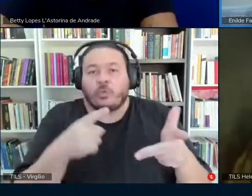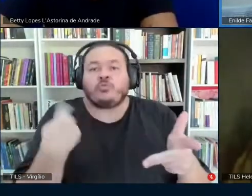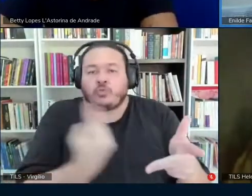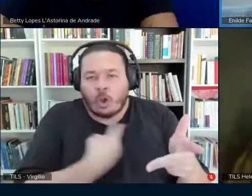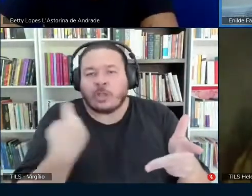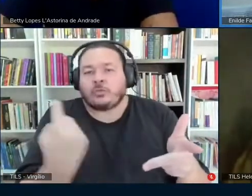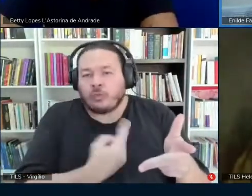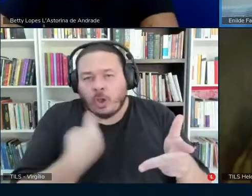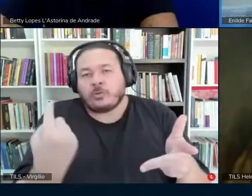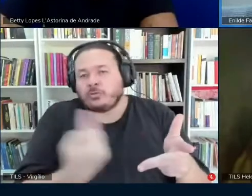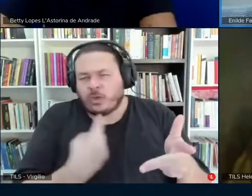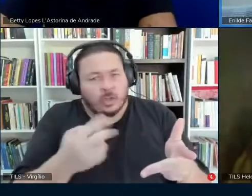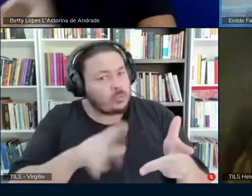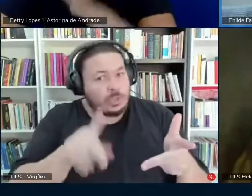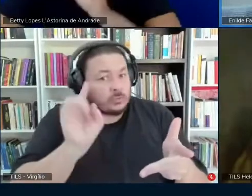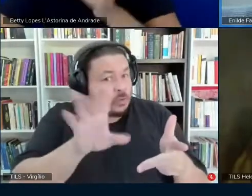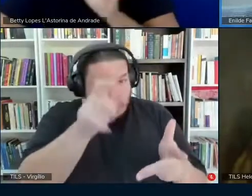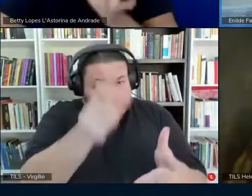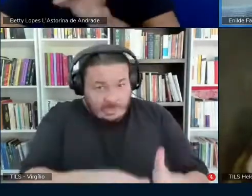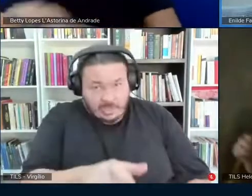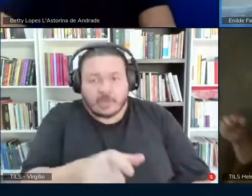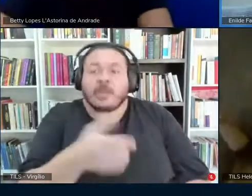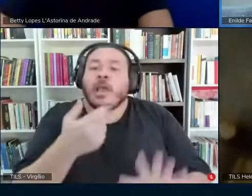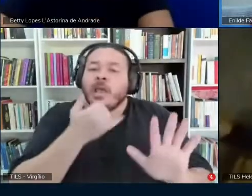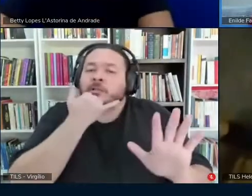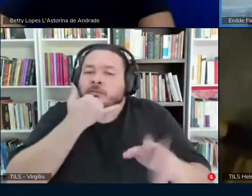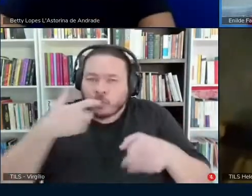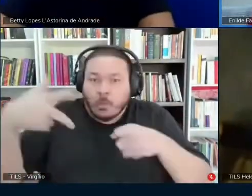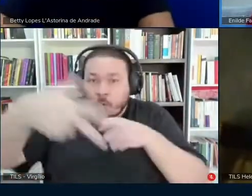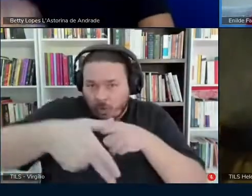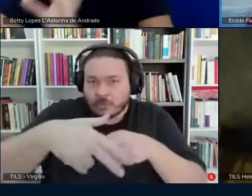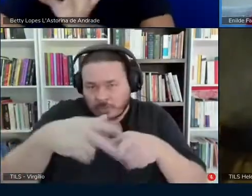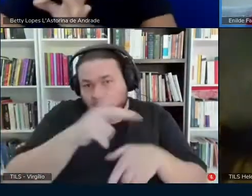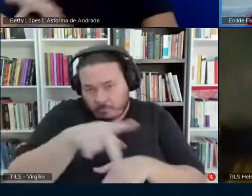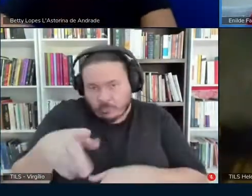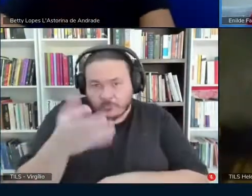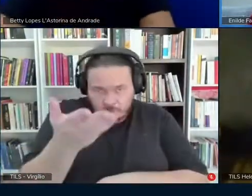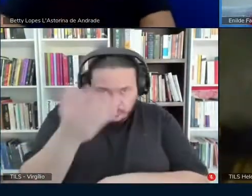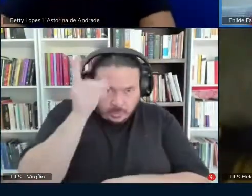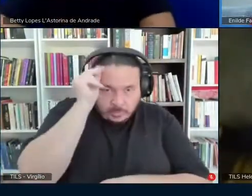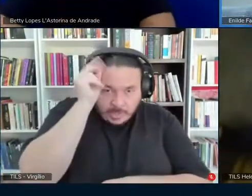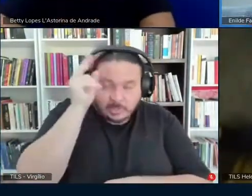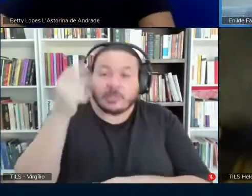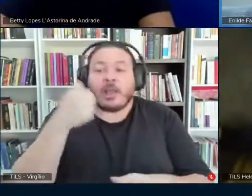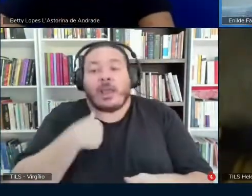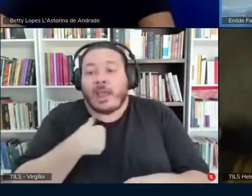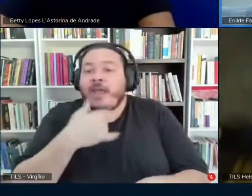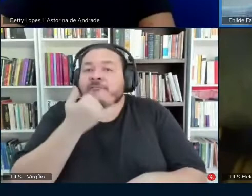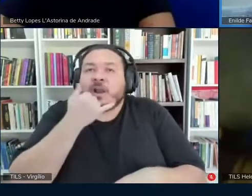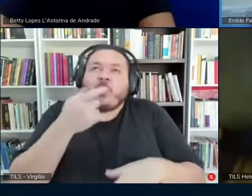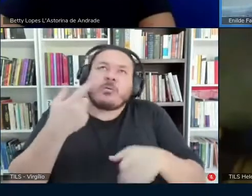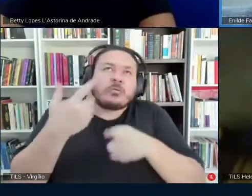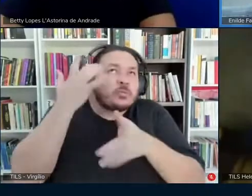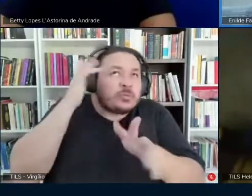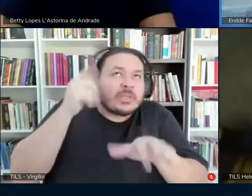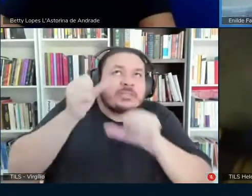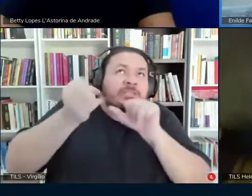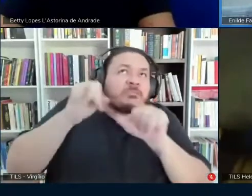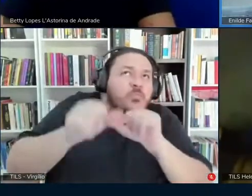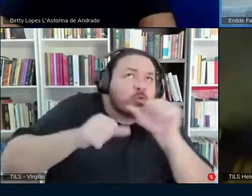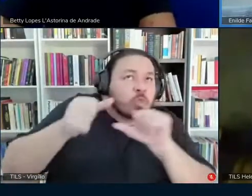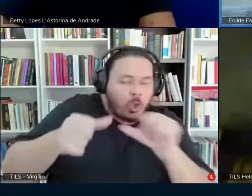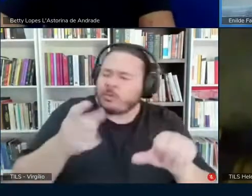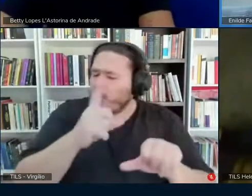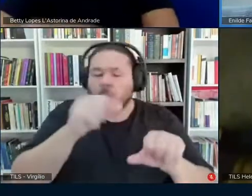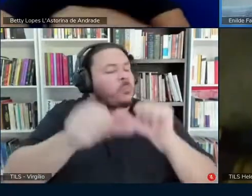me meti, professora Beth, só para dizer que você falou, ah, porque eu já fiz algum tempo, não sei se mudou, não, não mudou, não, tá bom? Você está correta lá no